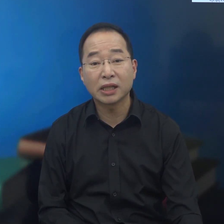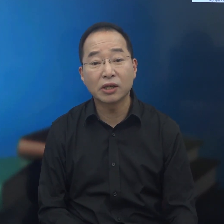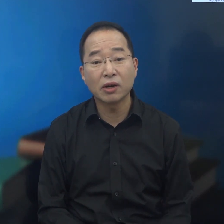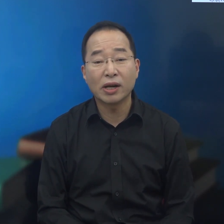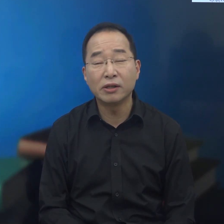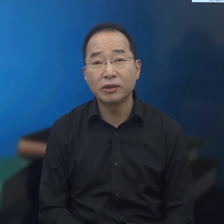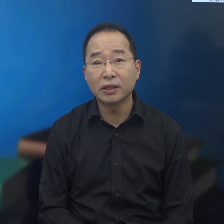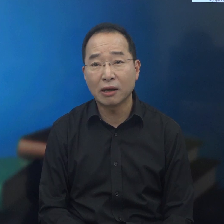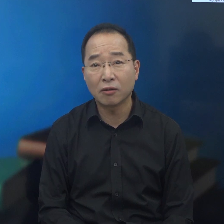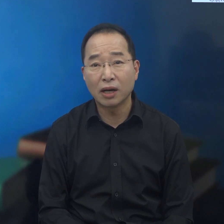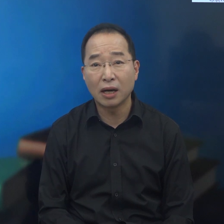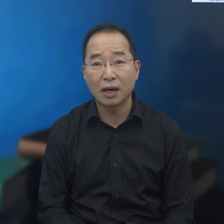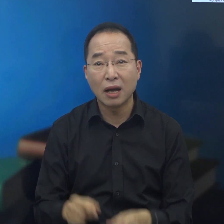사기와 관련된 단어가